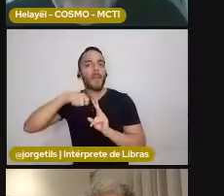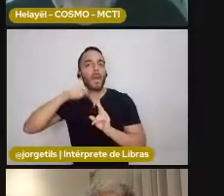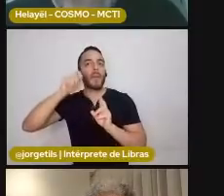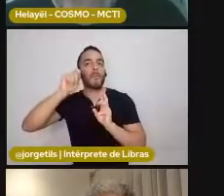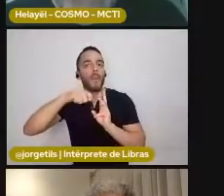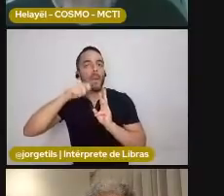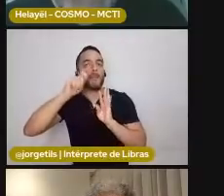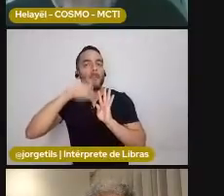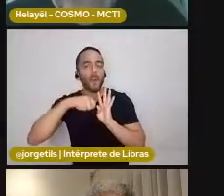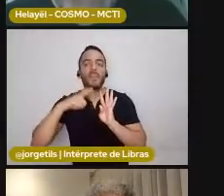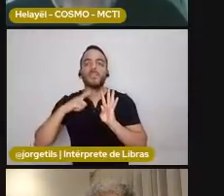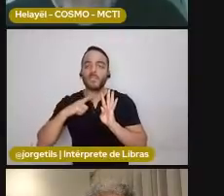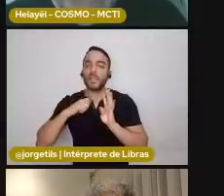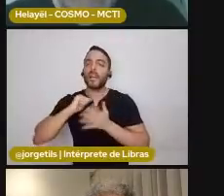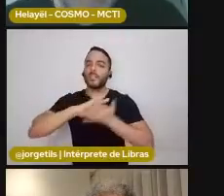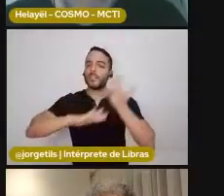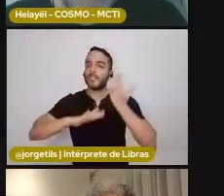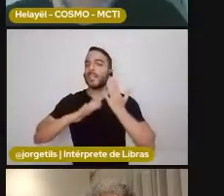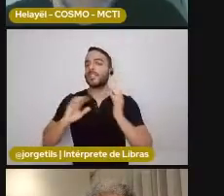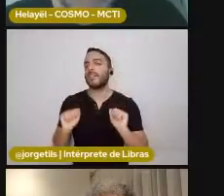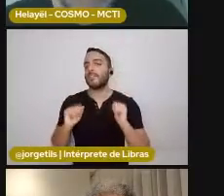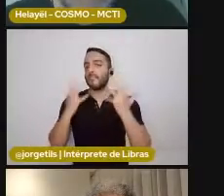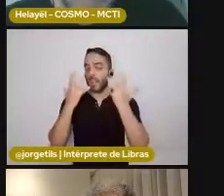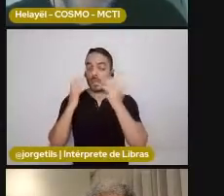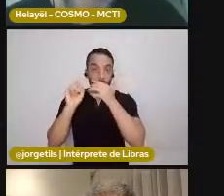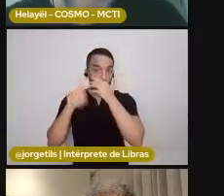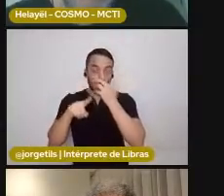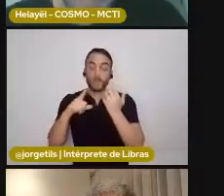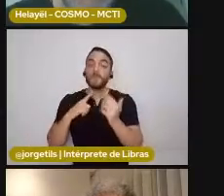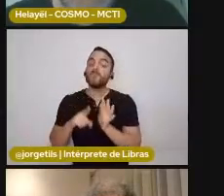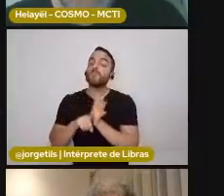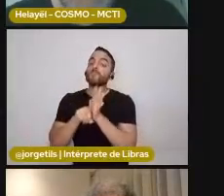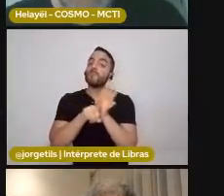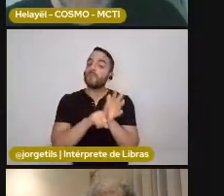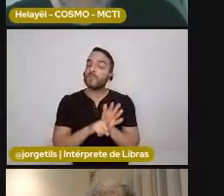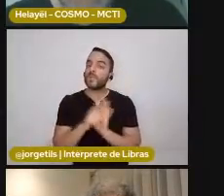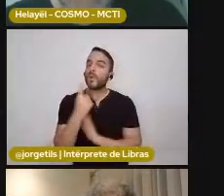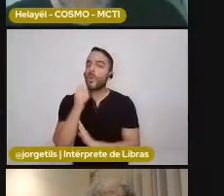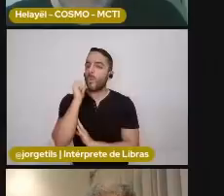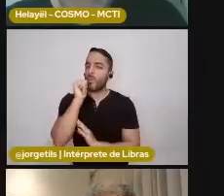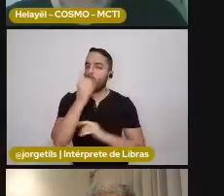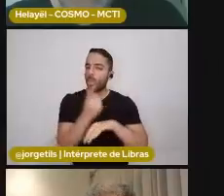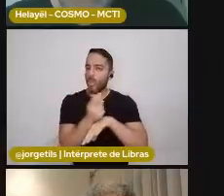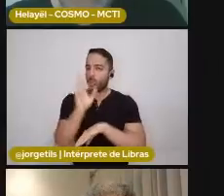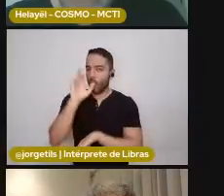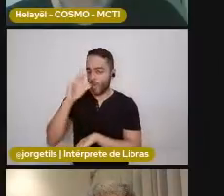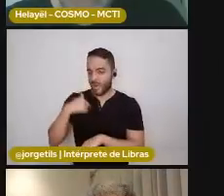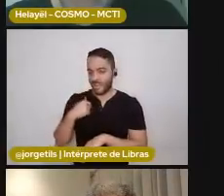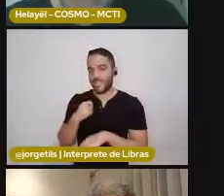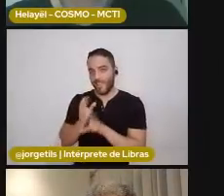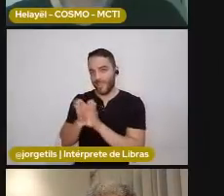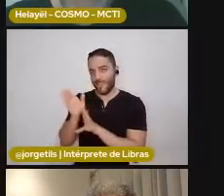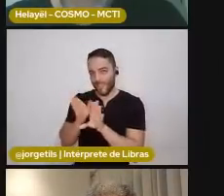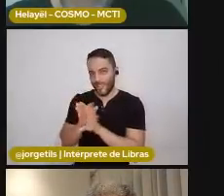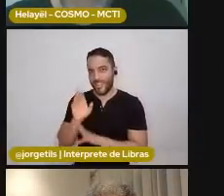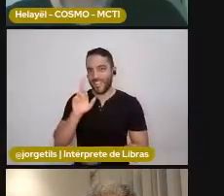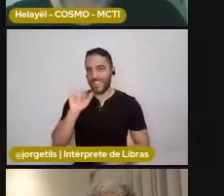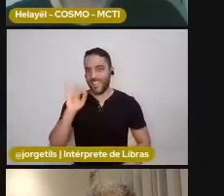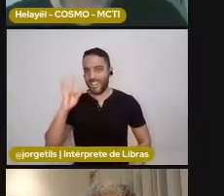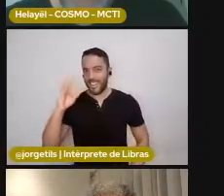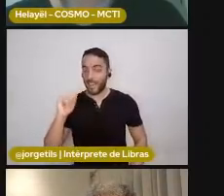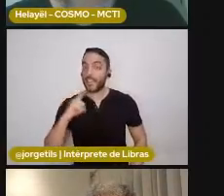Essa Rede Ciência, Arte e Cidadania passou a ser objeto da pesquisa de uma doutoranda que eu oriento, a Rita Rocha, que está aqui nos bastidores fazendo essa